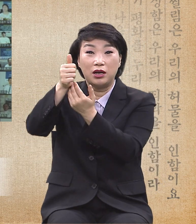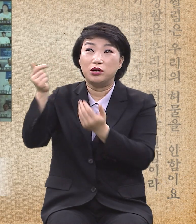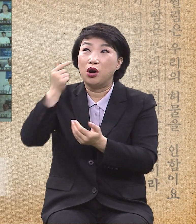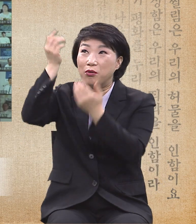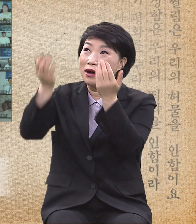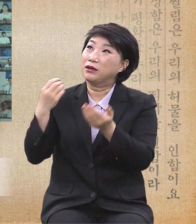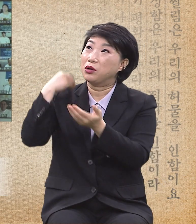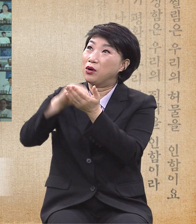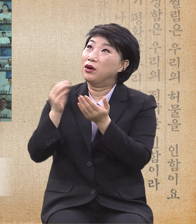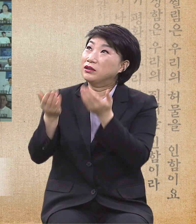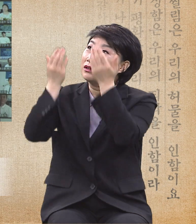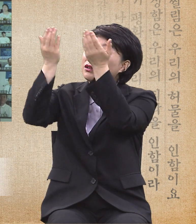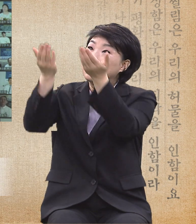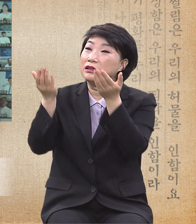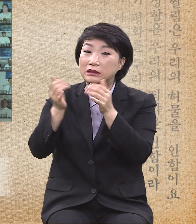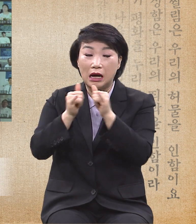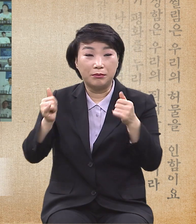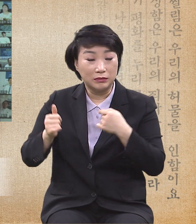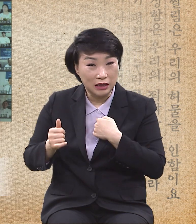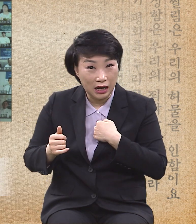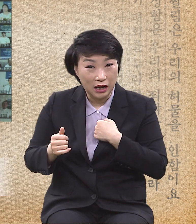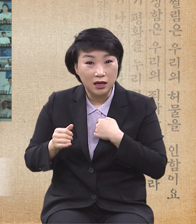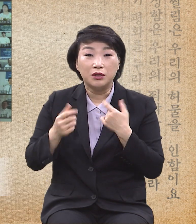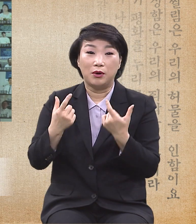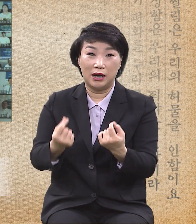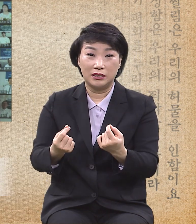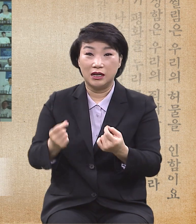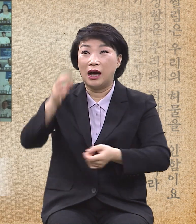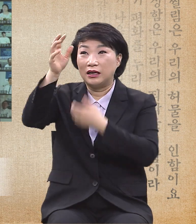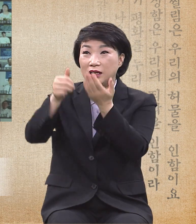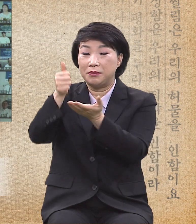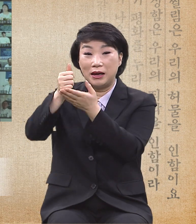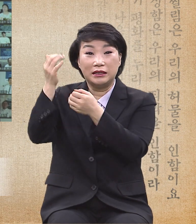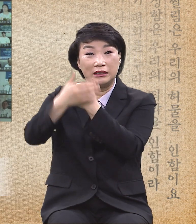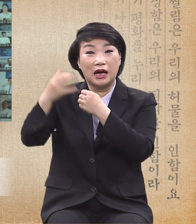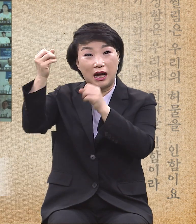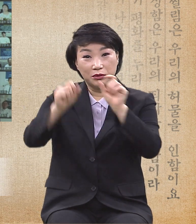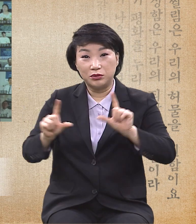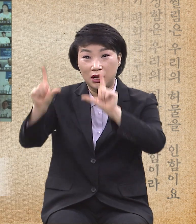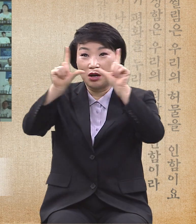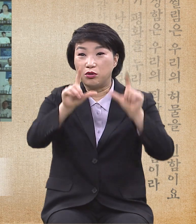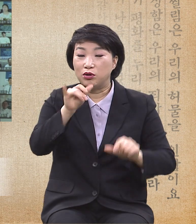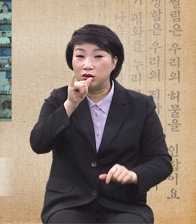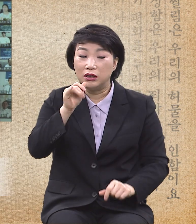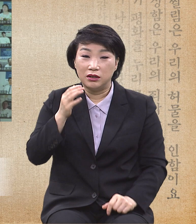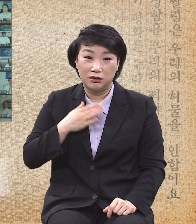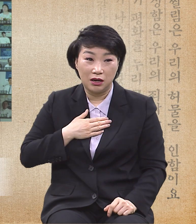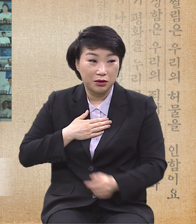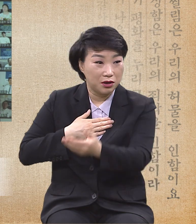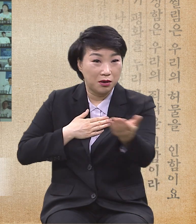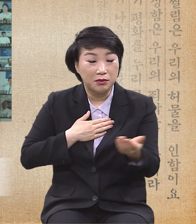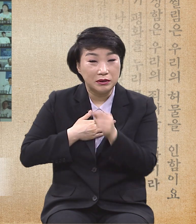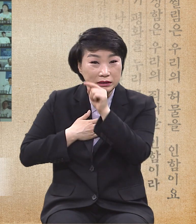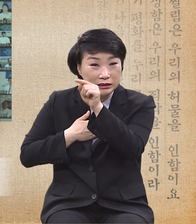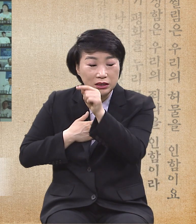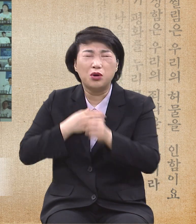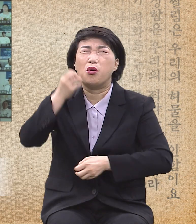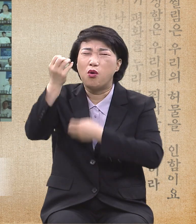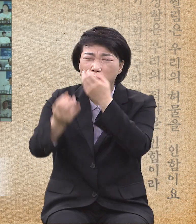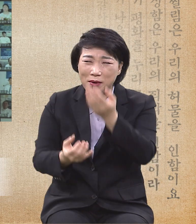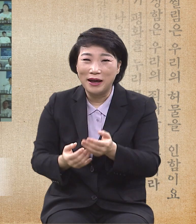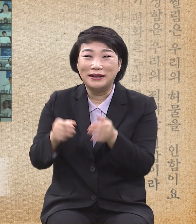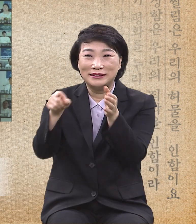영광을 돌릴 존재로서 내가 그만큼 하나님의 은혜로 살고 있다는 간절한